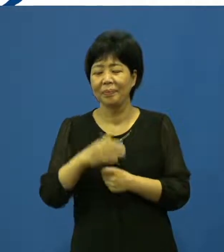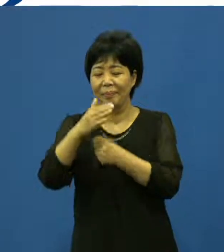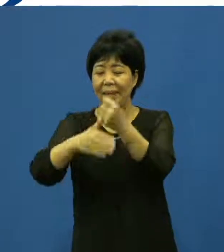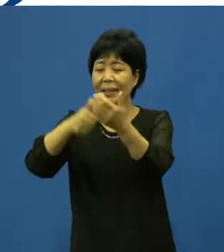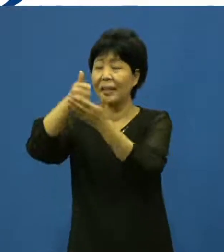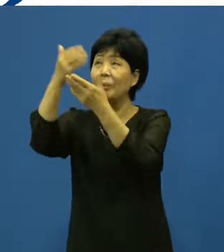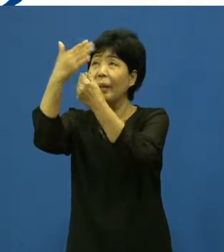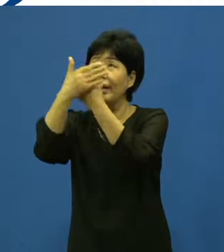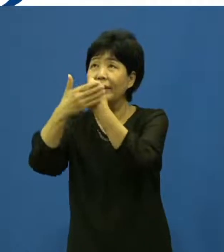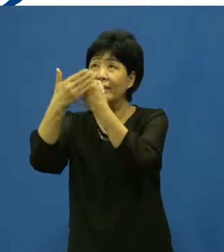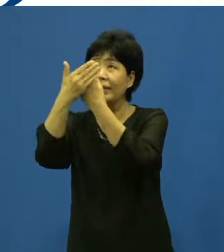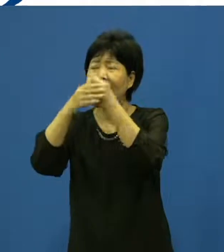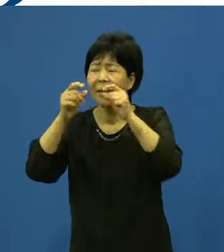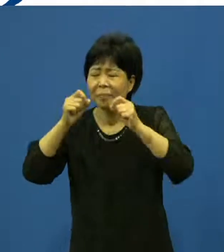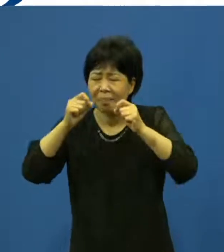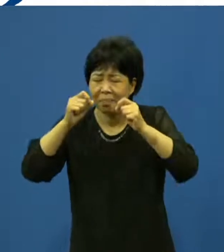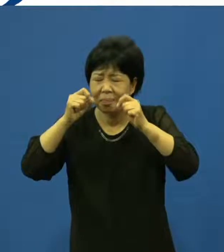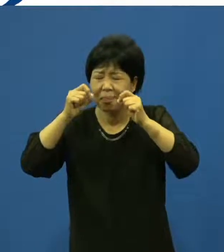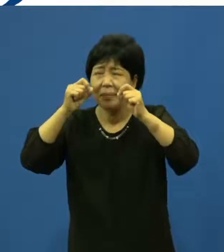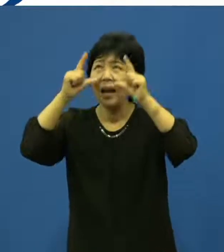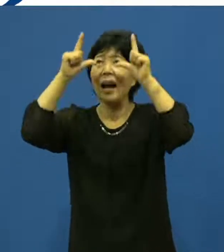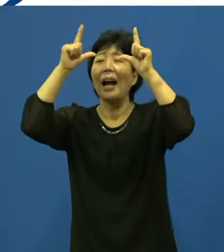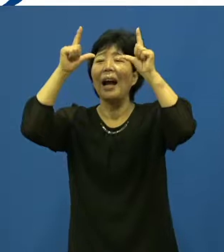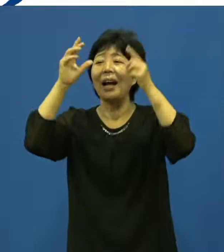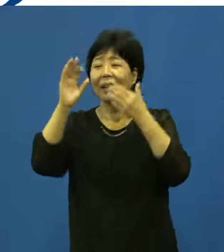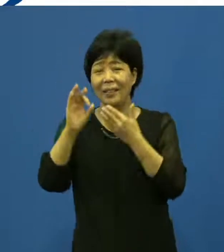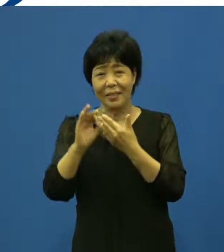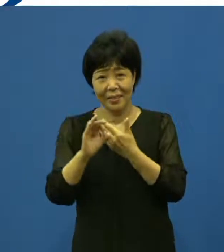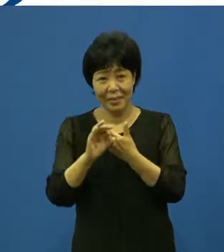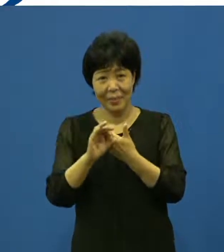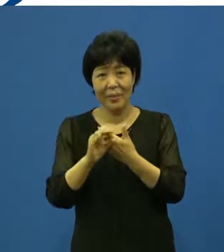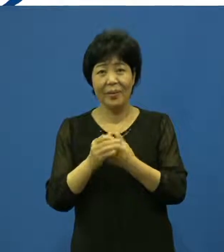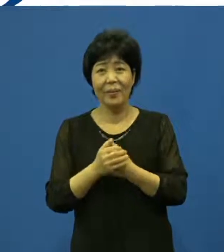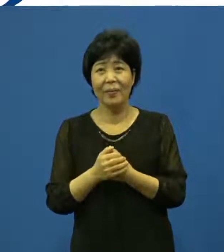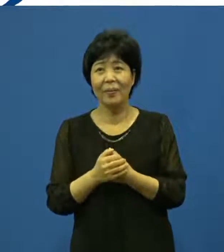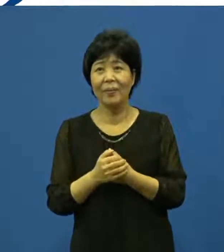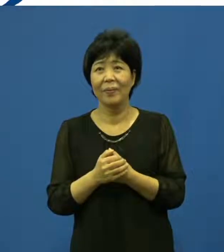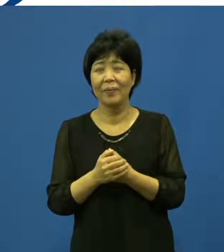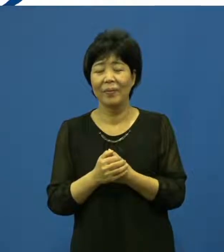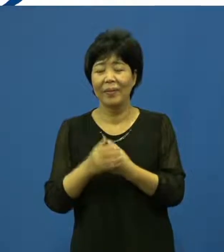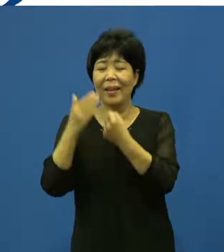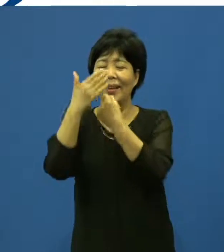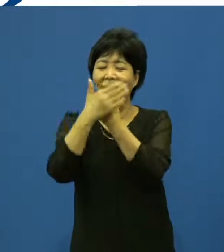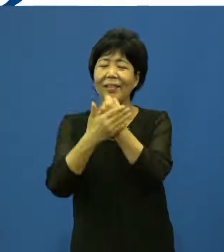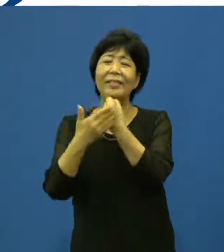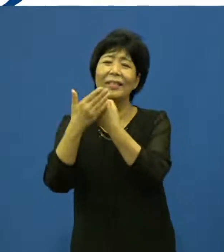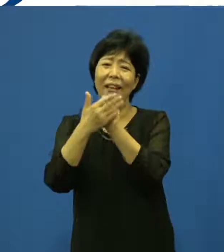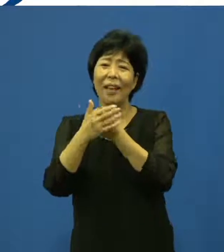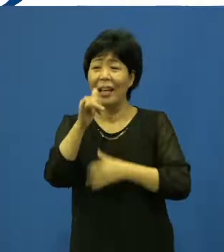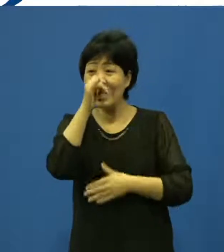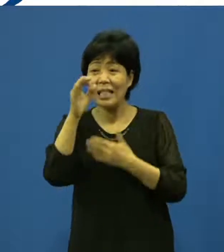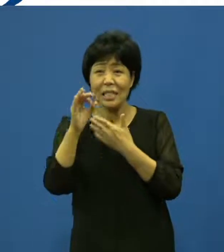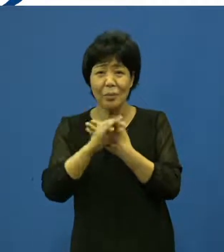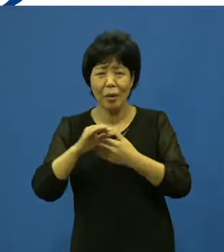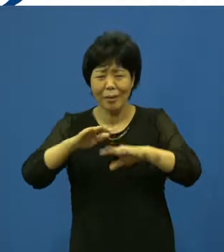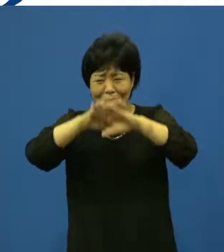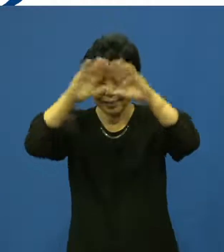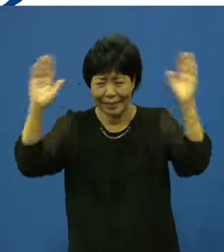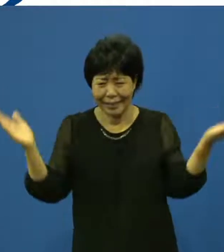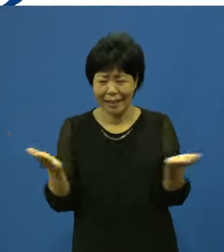하나님의 은혜에 눈을 뜬 자들은 은혜의 힘을 압니다. 은혜만 있으면 모든 것이 가능하다는 걸